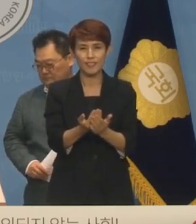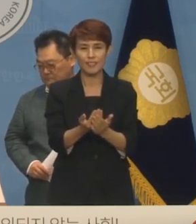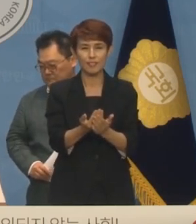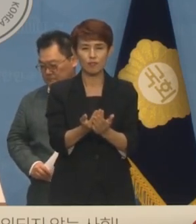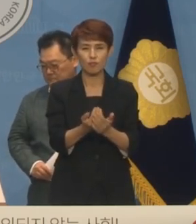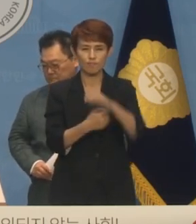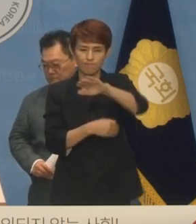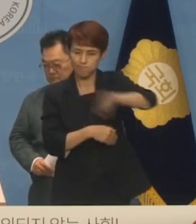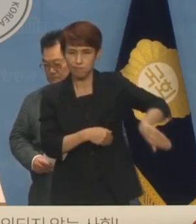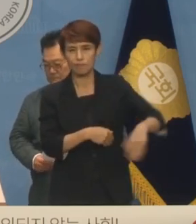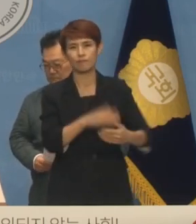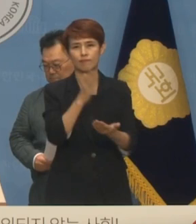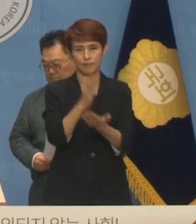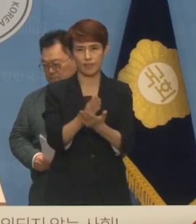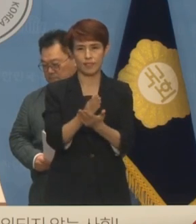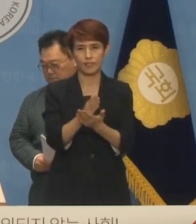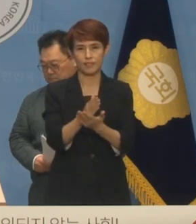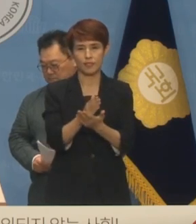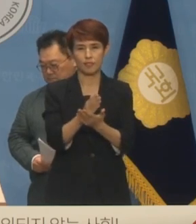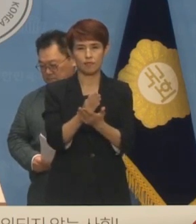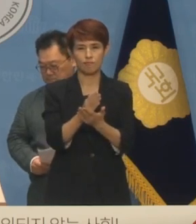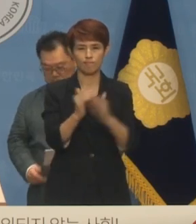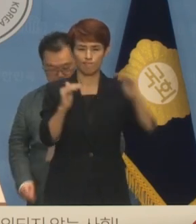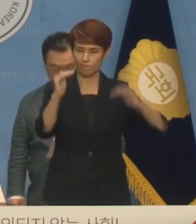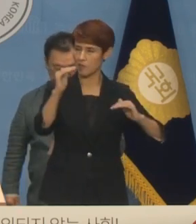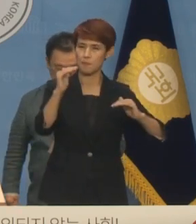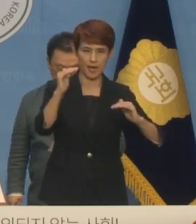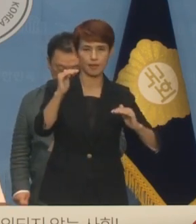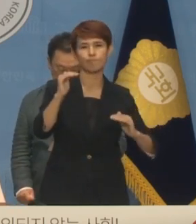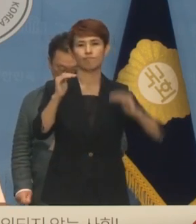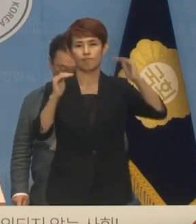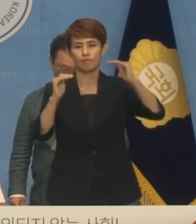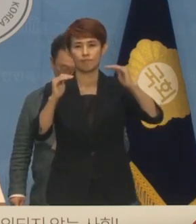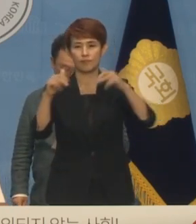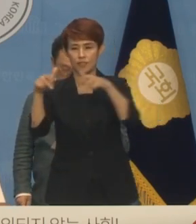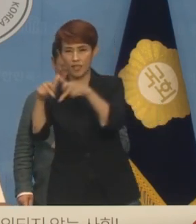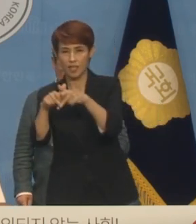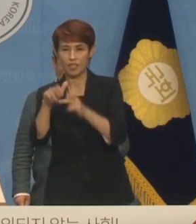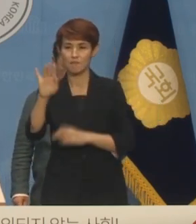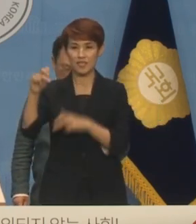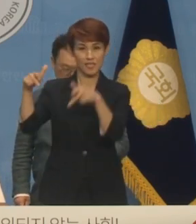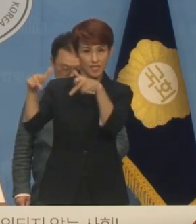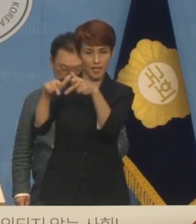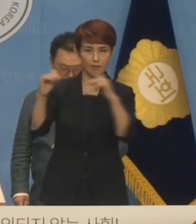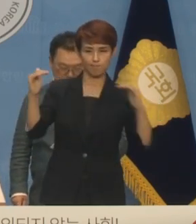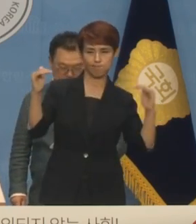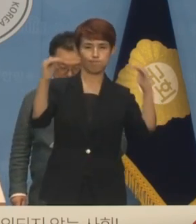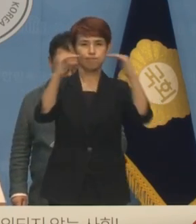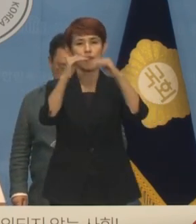소외와 불평등을 종식시키고 장애인과 비장애인의 완전한 평등과 사회